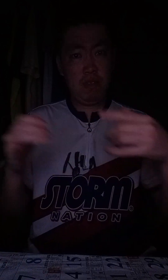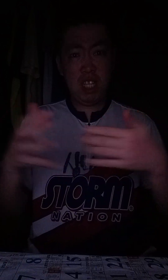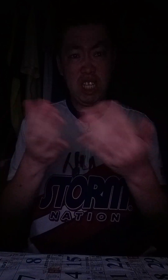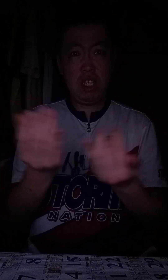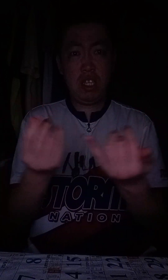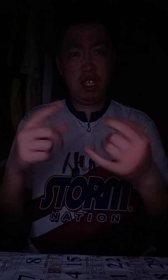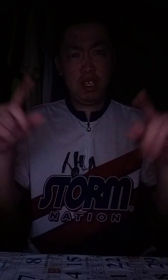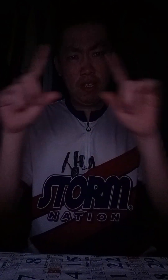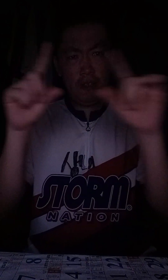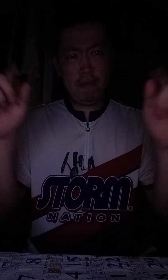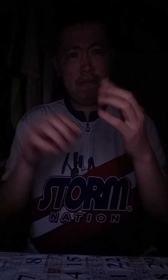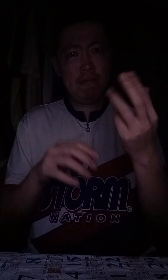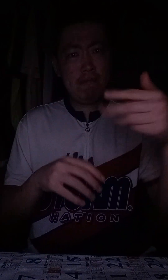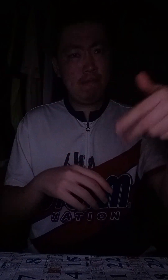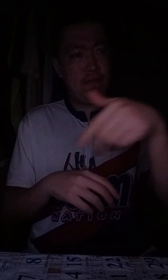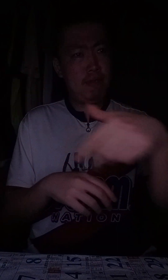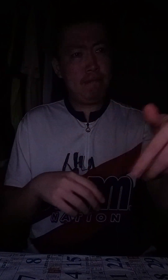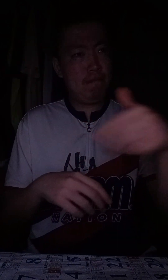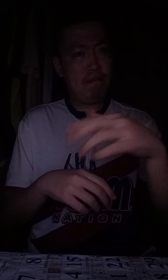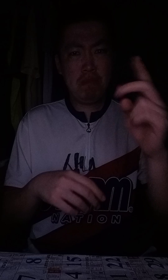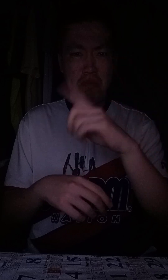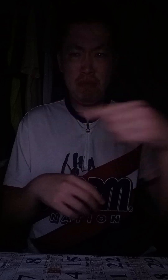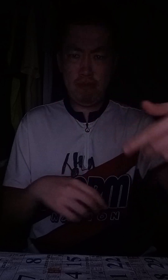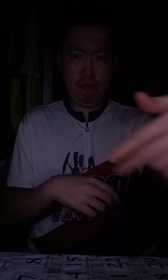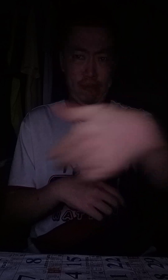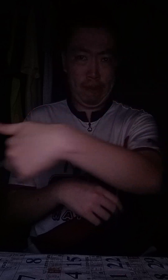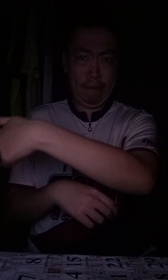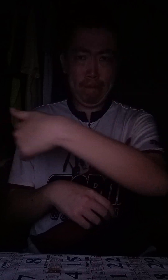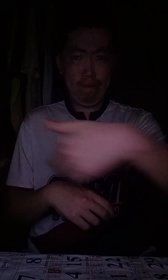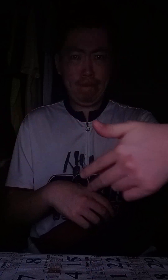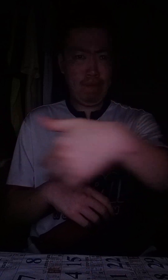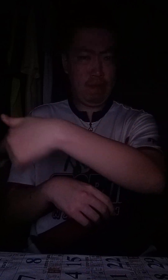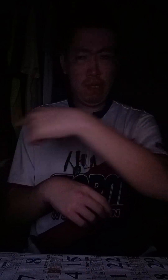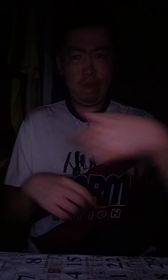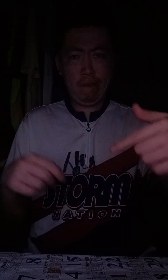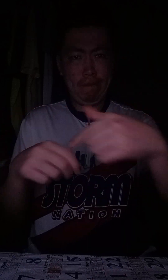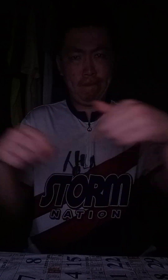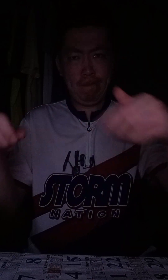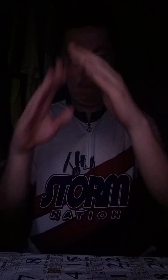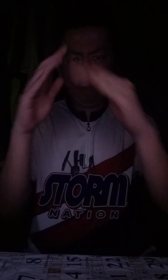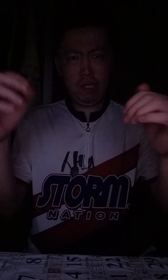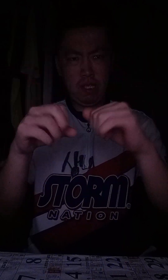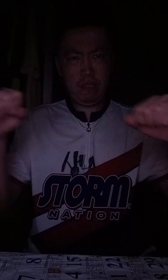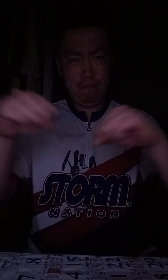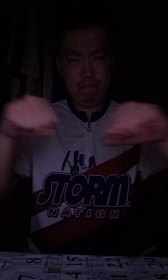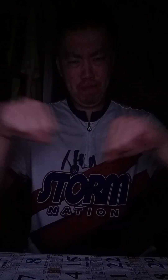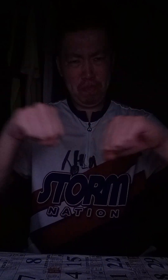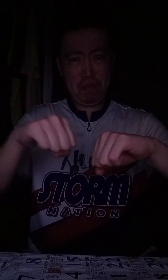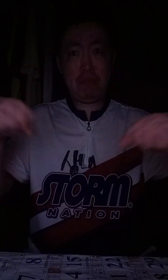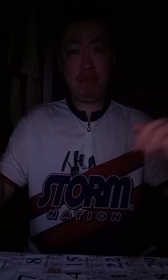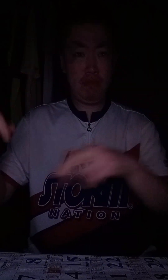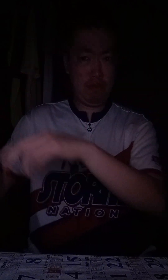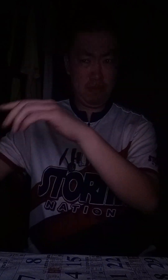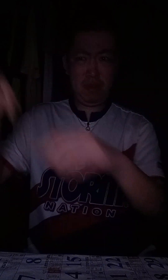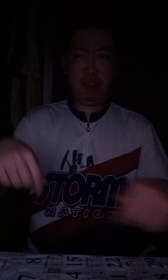부천에서 찍힌 영상입니다. 내리막길에서 마을버스 한 대가 정차한 차들을 잇따라 들이받으며 무서운 속도로